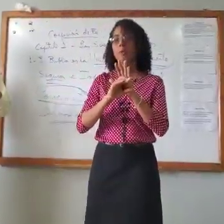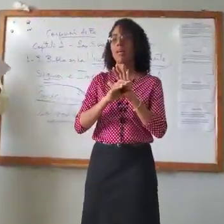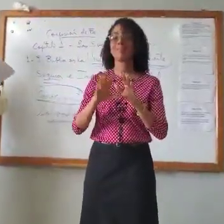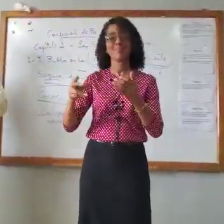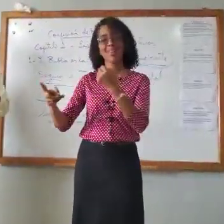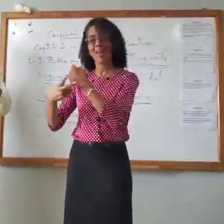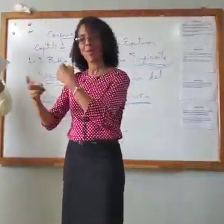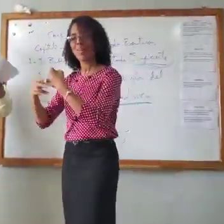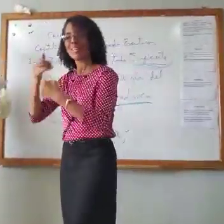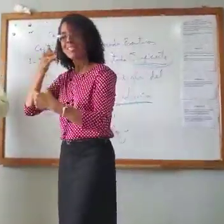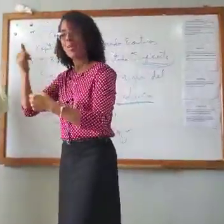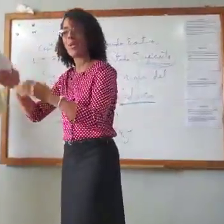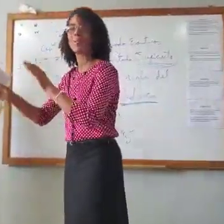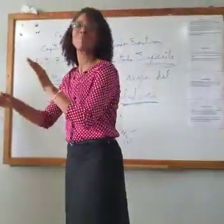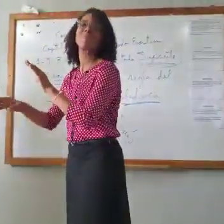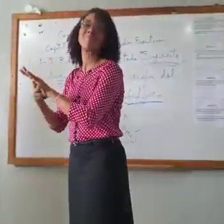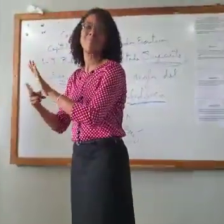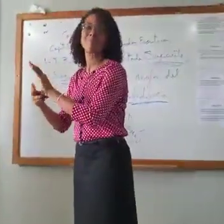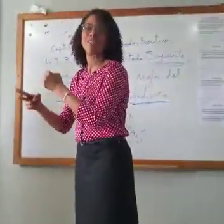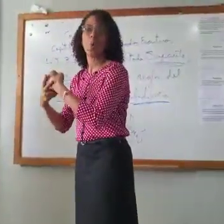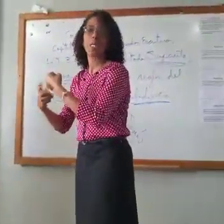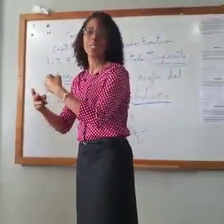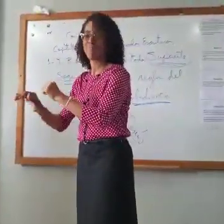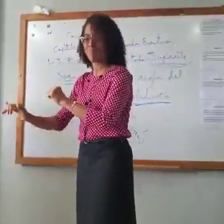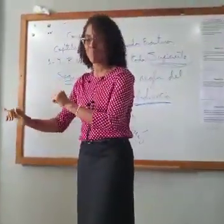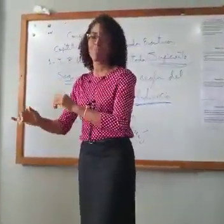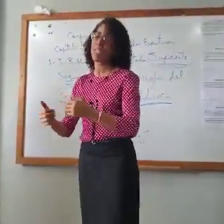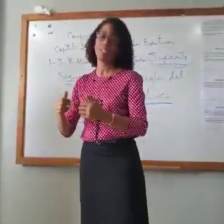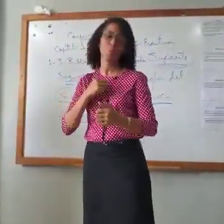para que él vea las consecuencias de su pecado,